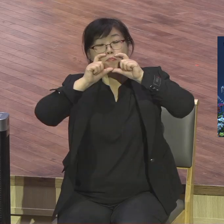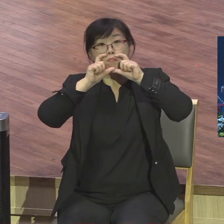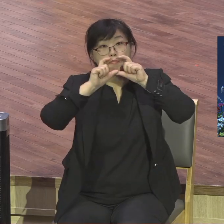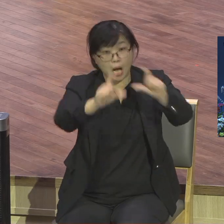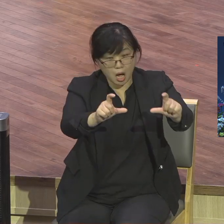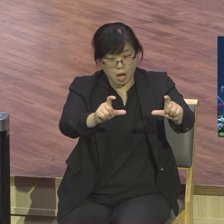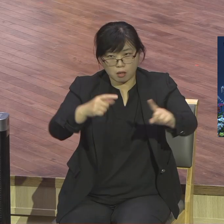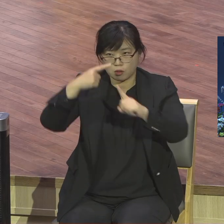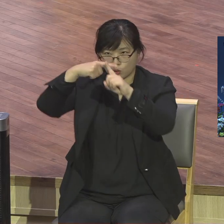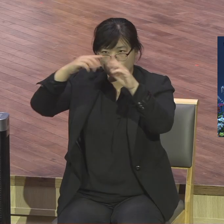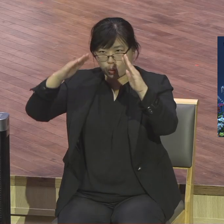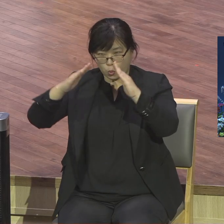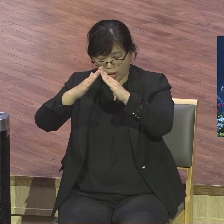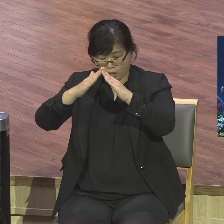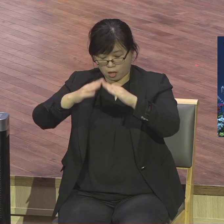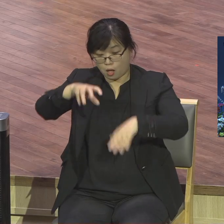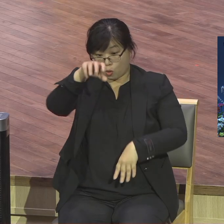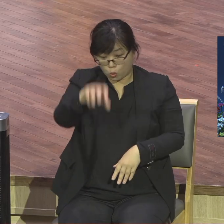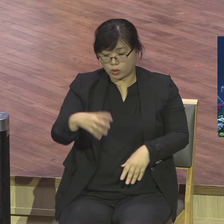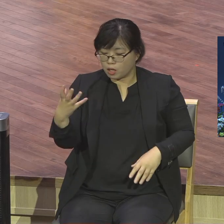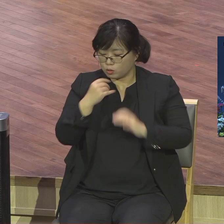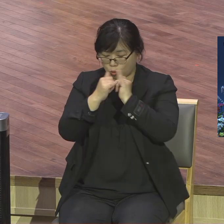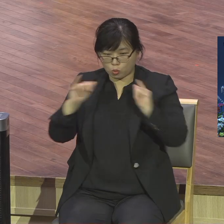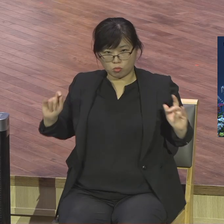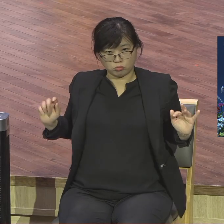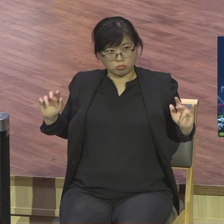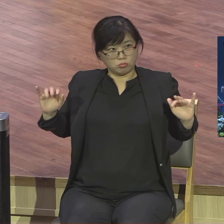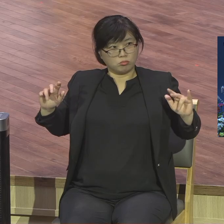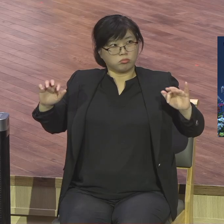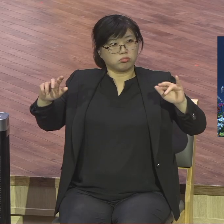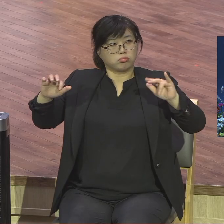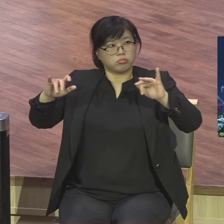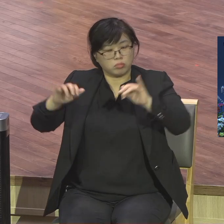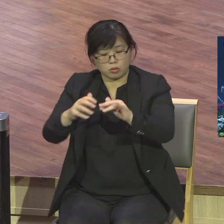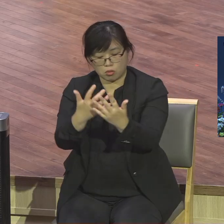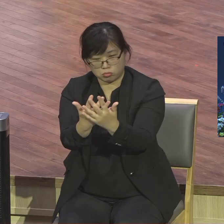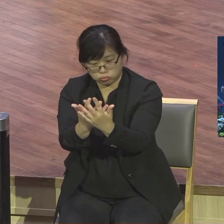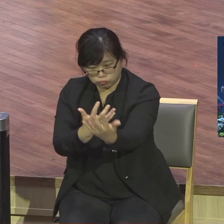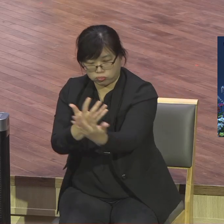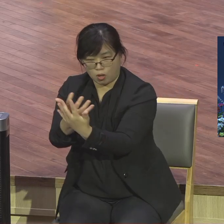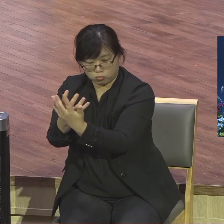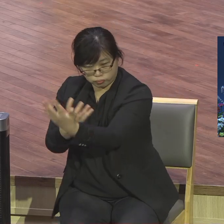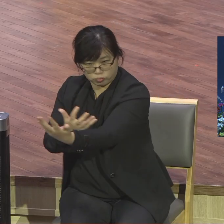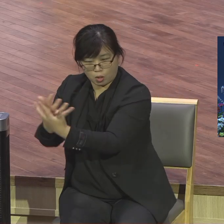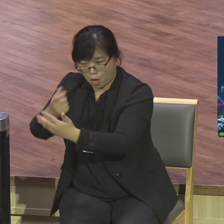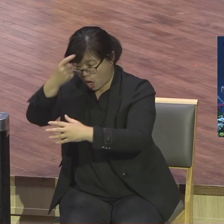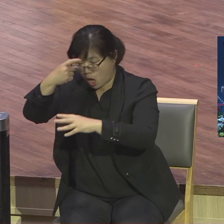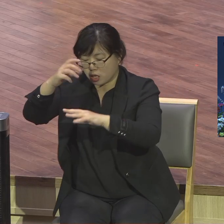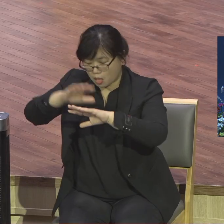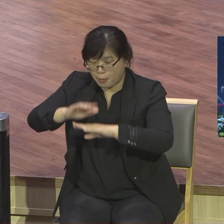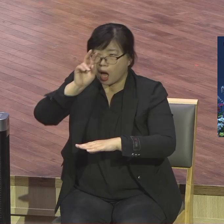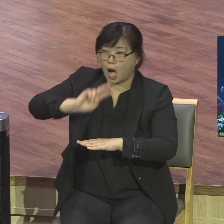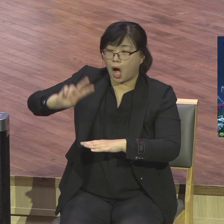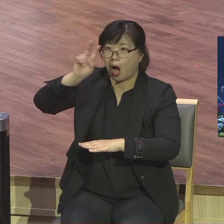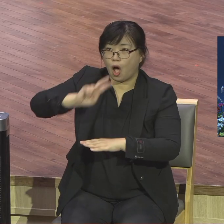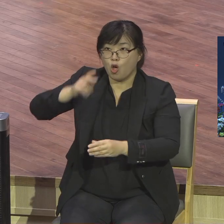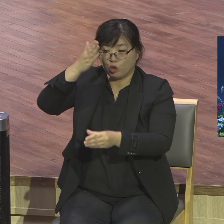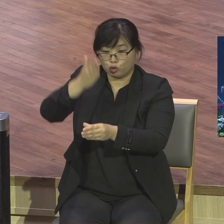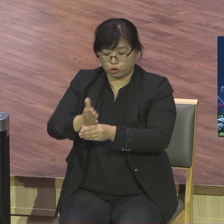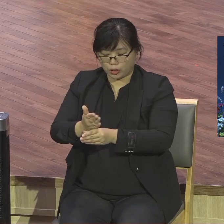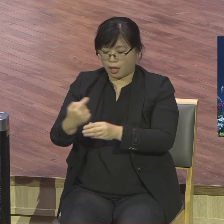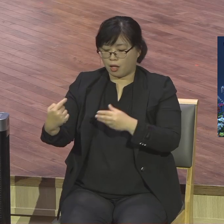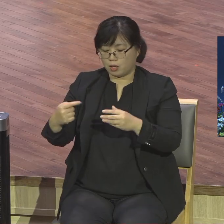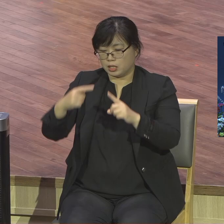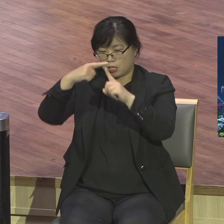40여 명입니다 그날 저녁에 예배 들이러 나온 사람 예배를 못 드립니다 예배 못 드립니다